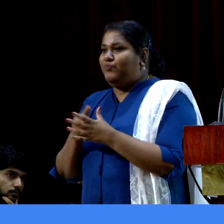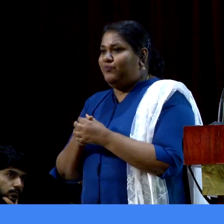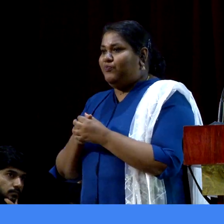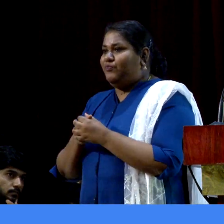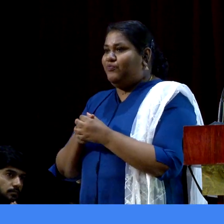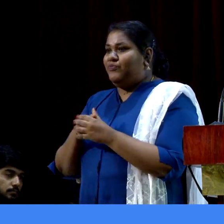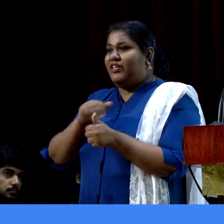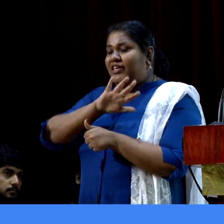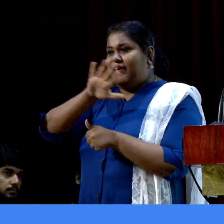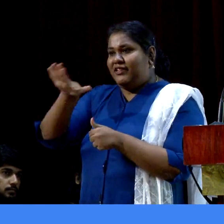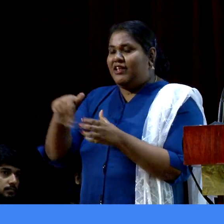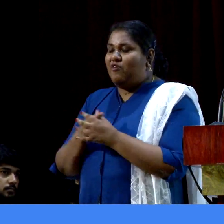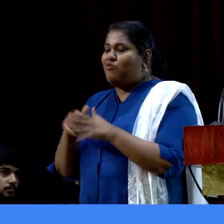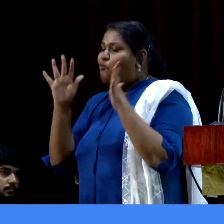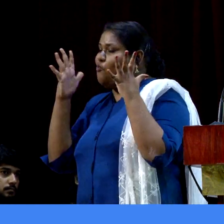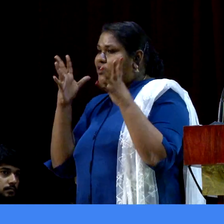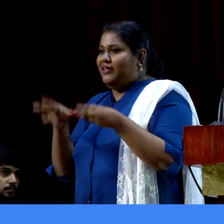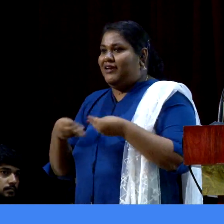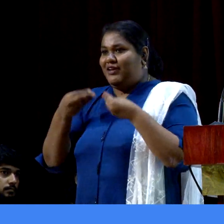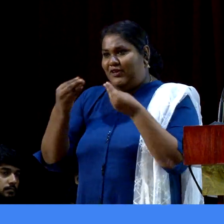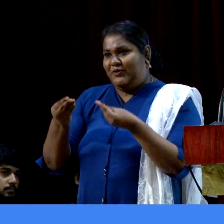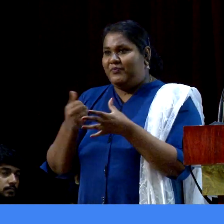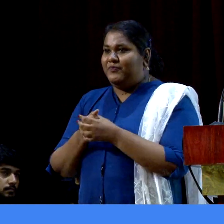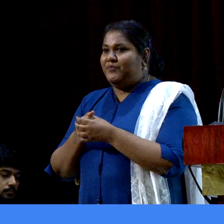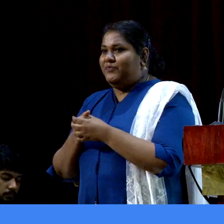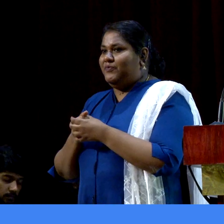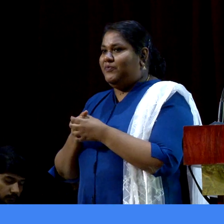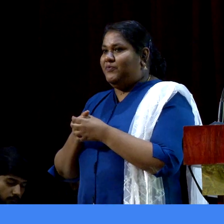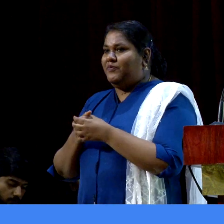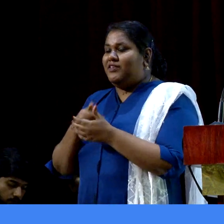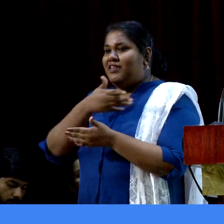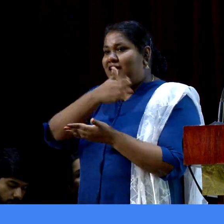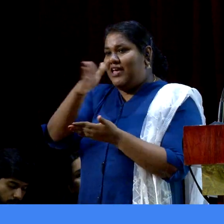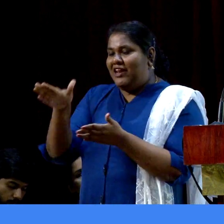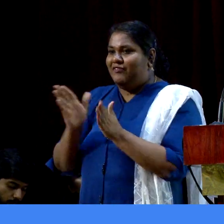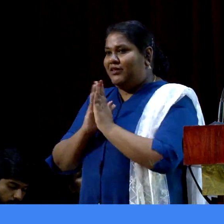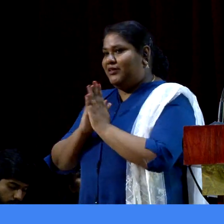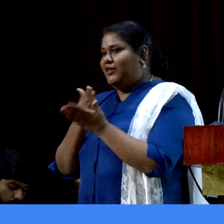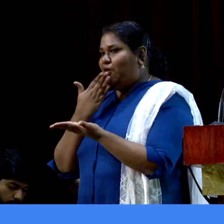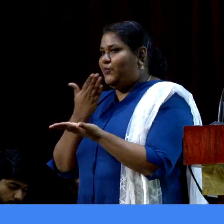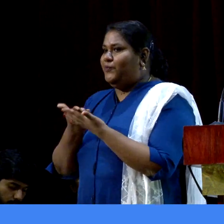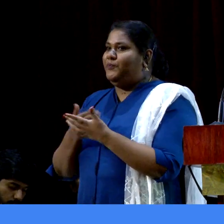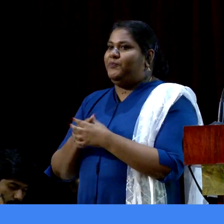நெஞ்சம் நிறைந்த வாழ்த்துக்களை சொல்லி இது வெற்றியடைய நான் வாழ்த்தி விடைபெறுகிறேன். நன்றி, வணக்கம்.